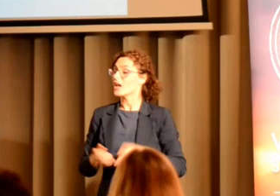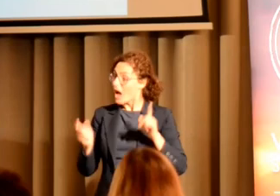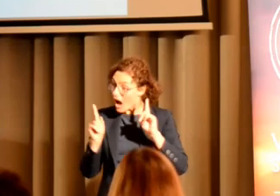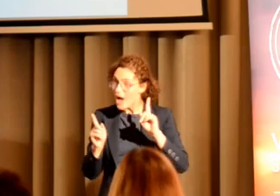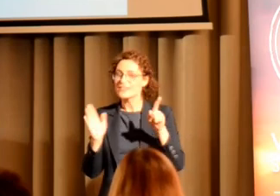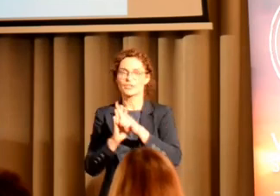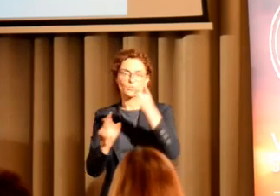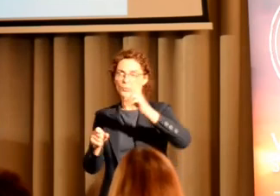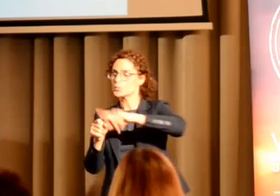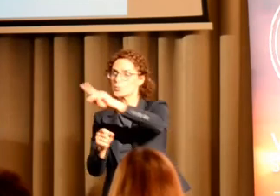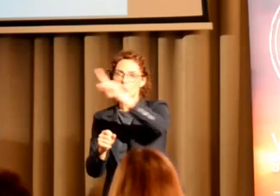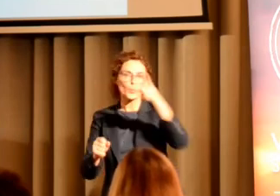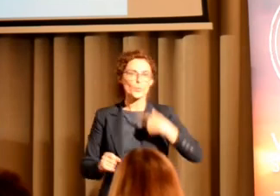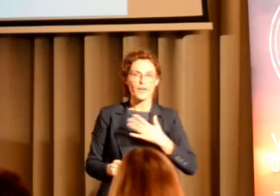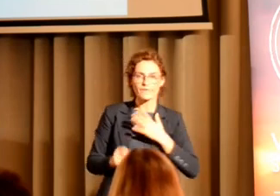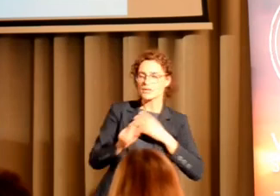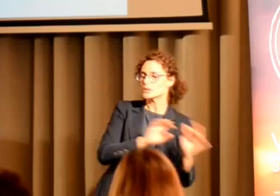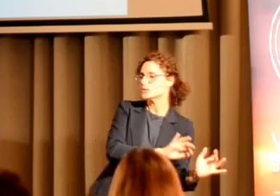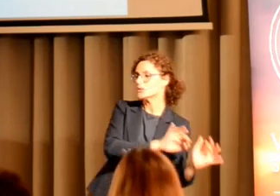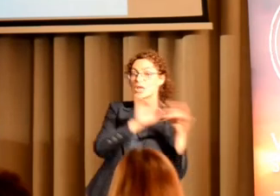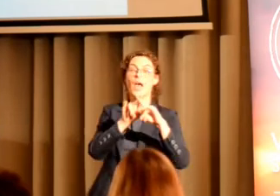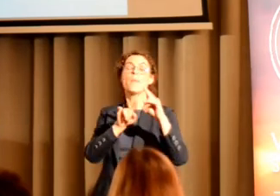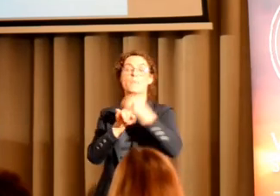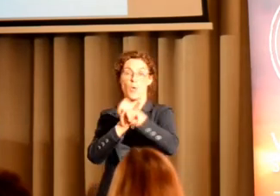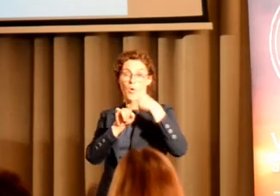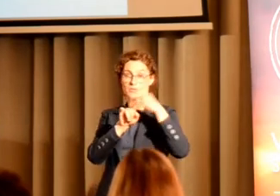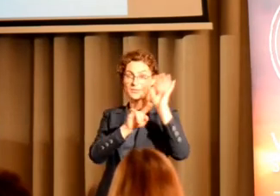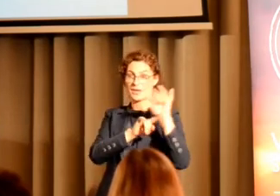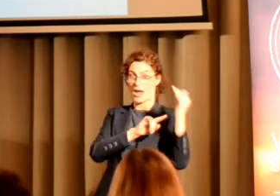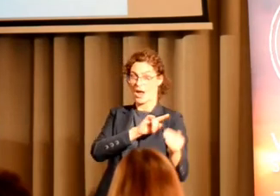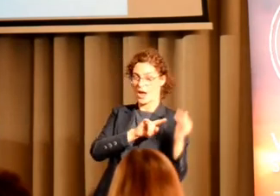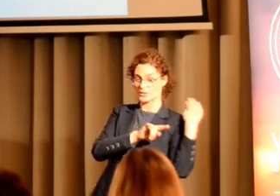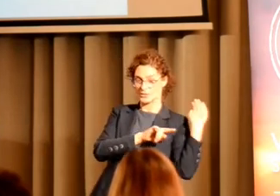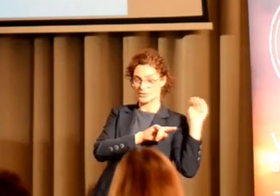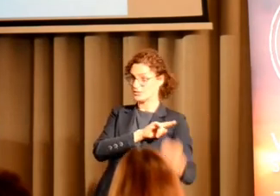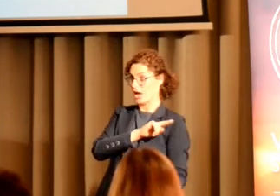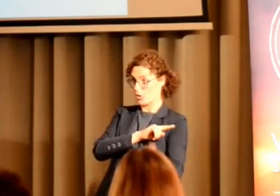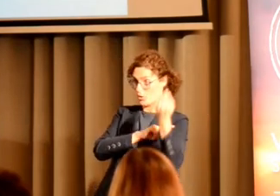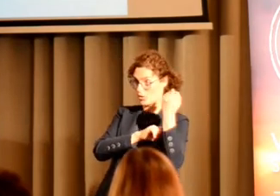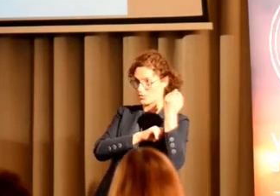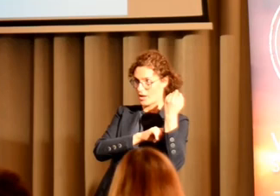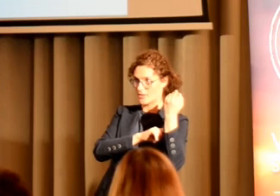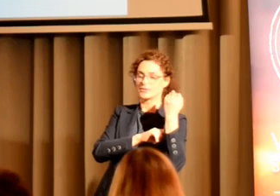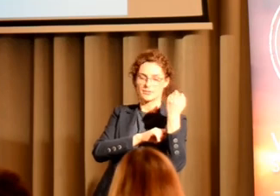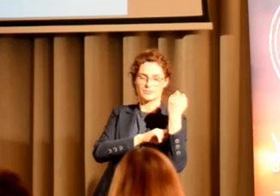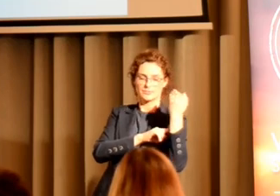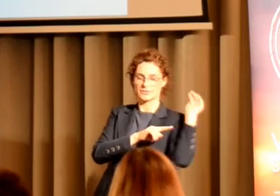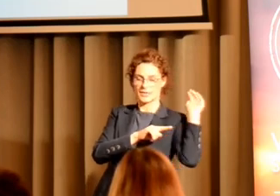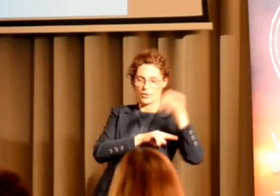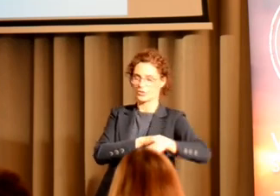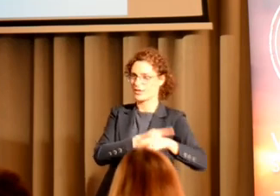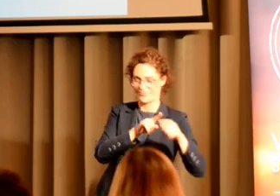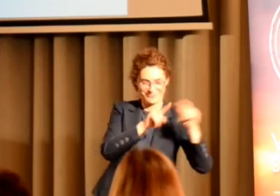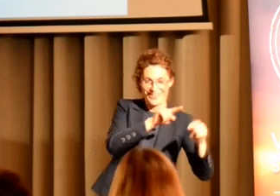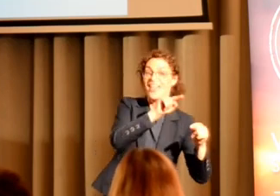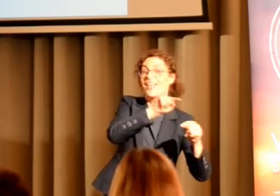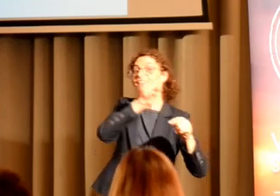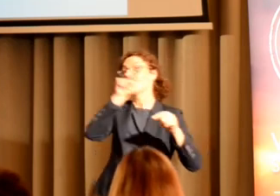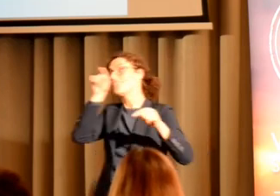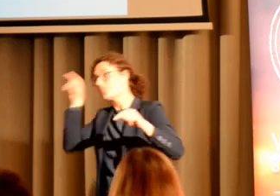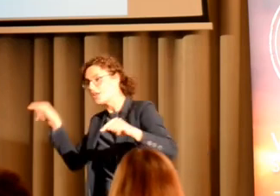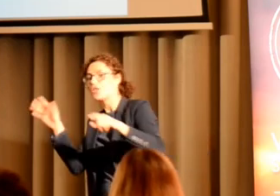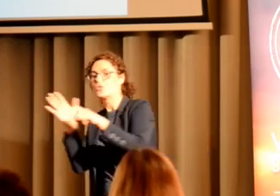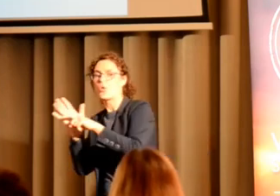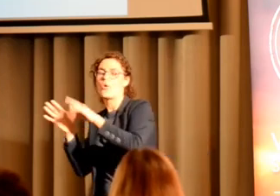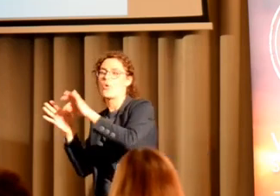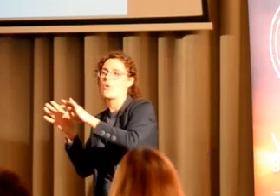ponieważ wilki z Polski zachodniej dostają się oczywiście do Niemiec. Te wilki właśnie z Polski